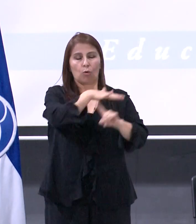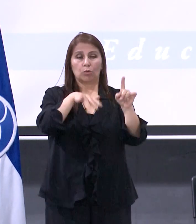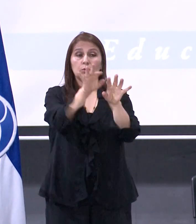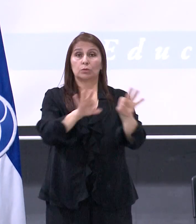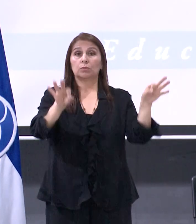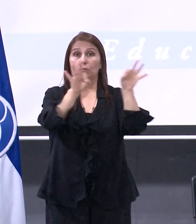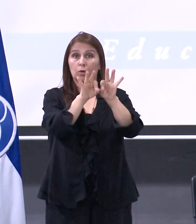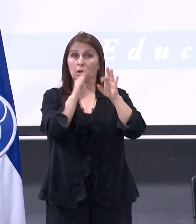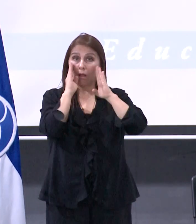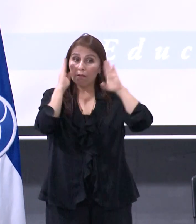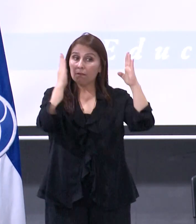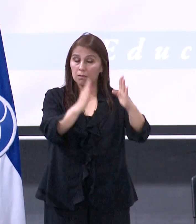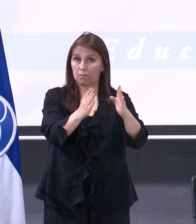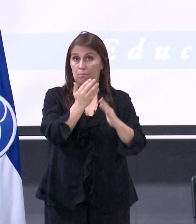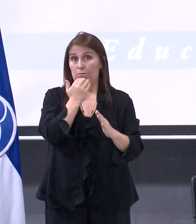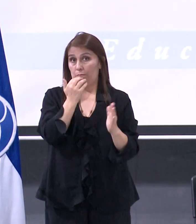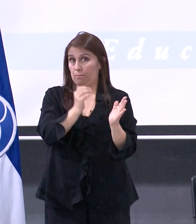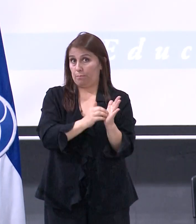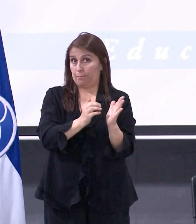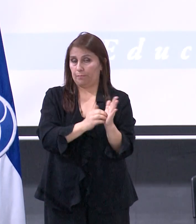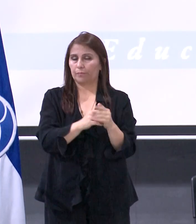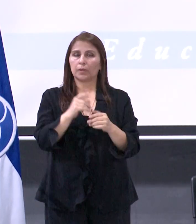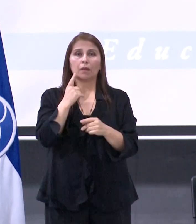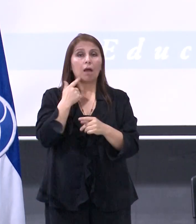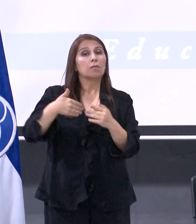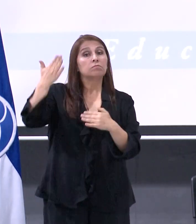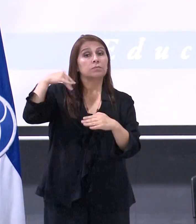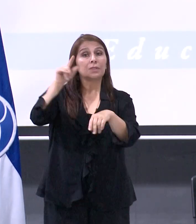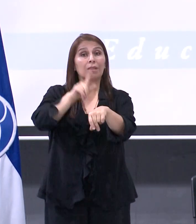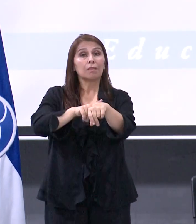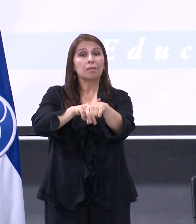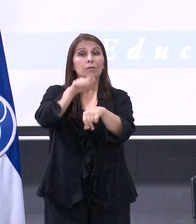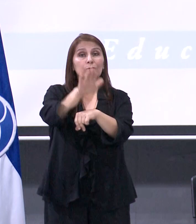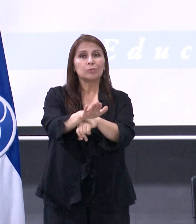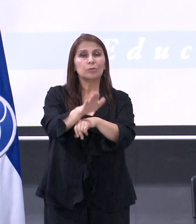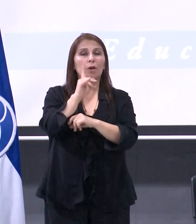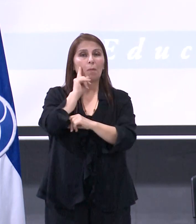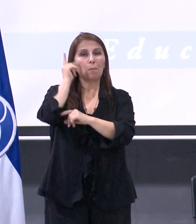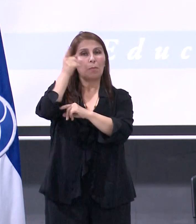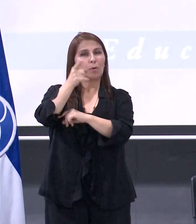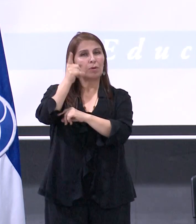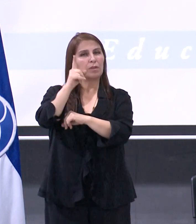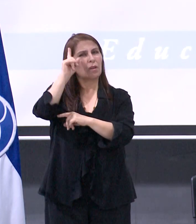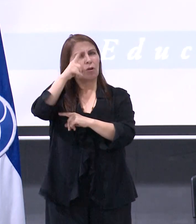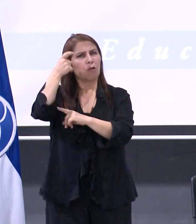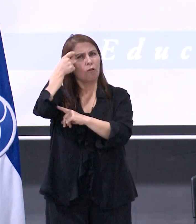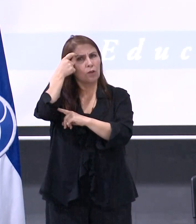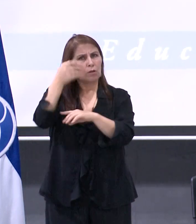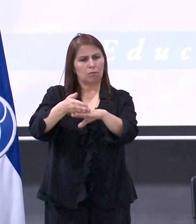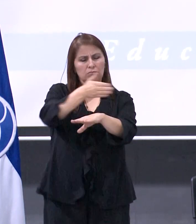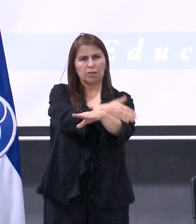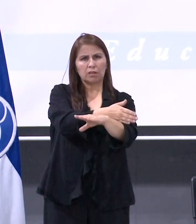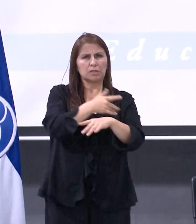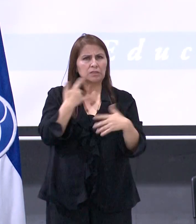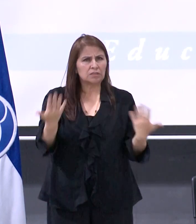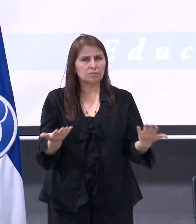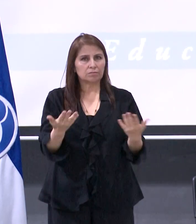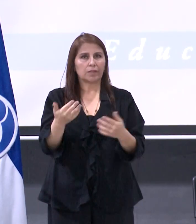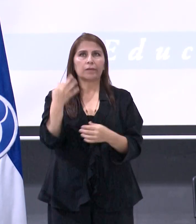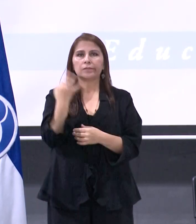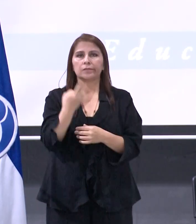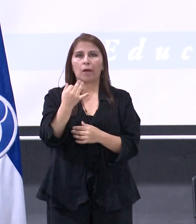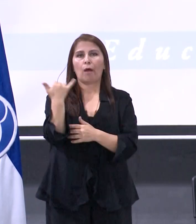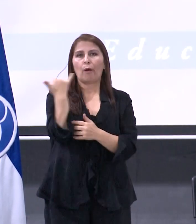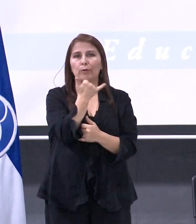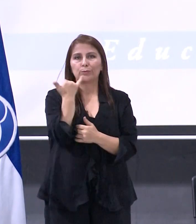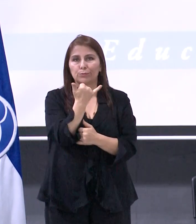que es como pues hay que decir que políticamente pues los gobiernos que precedieron todo esto eran conservadores y